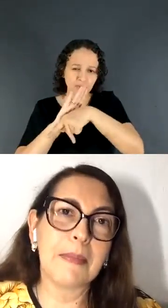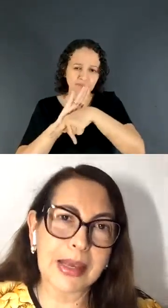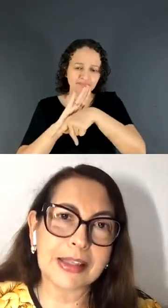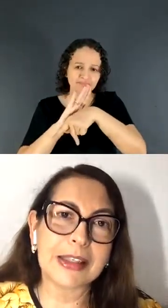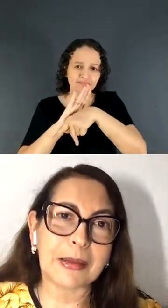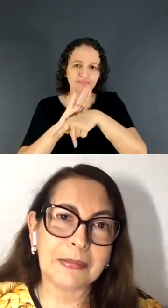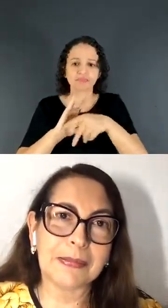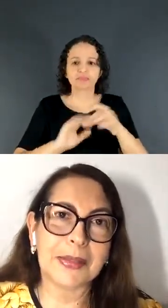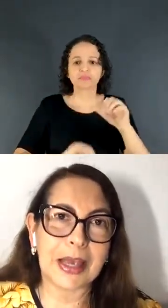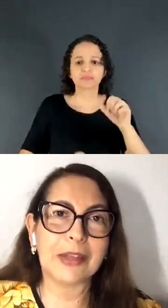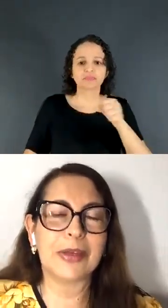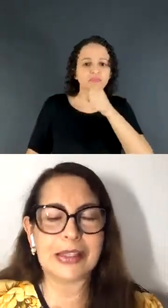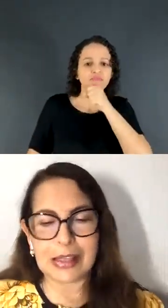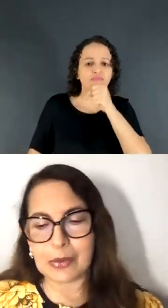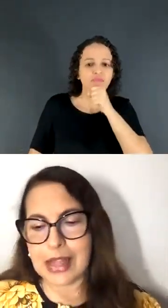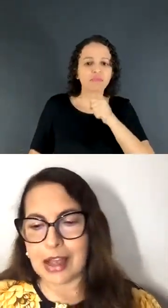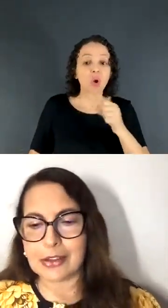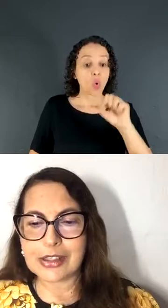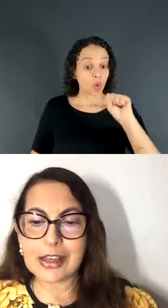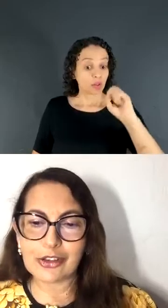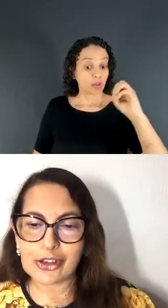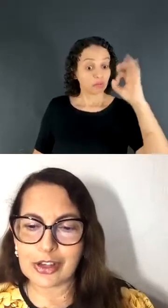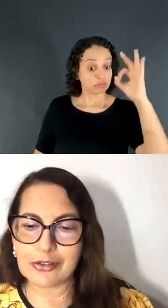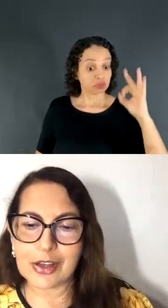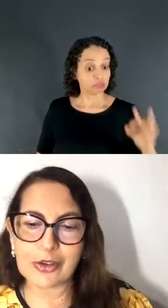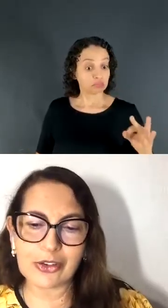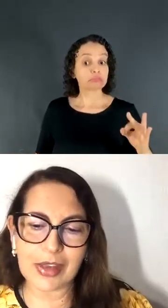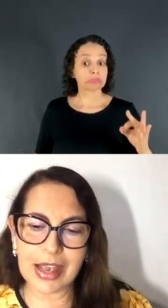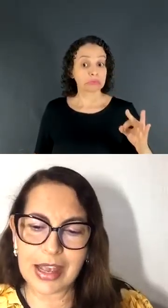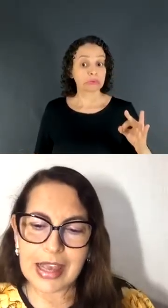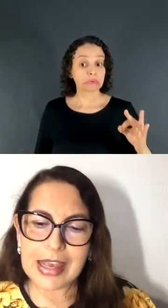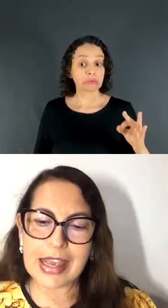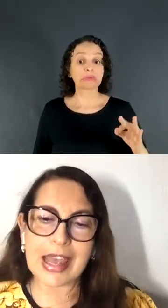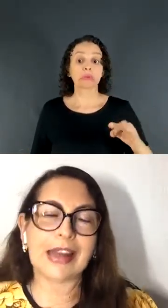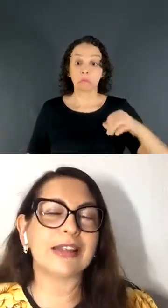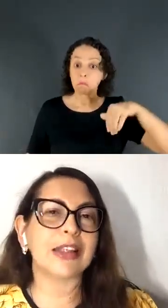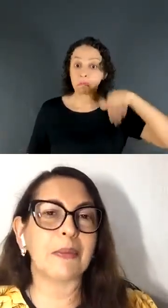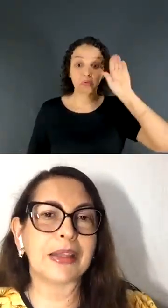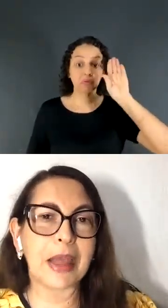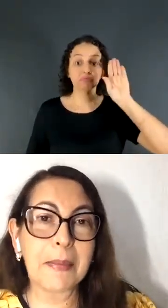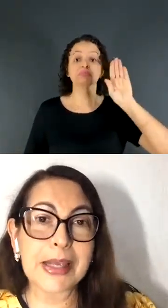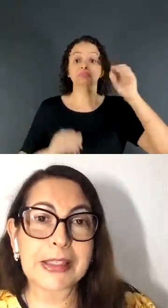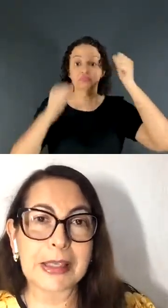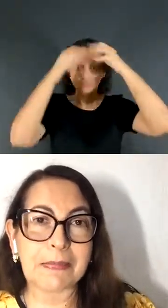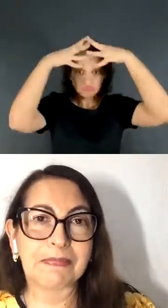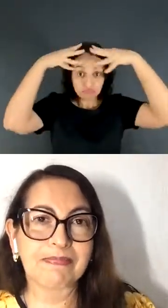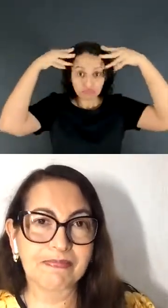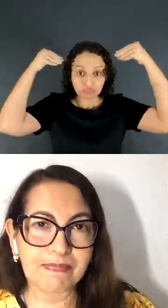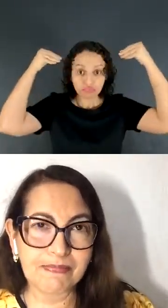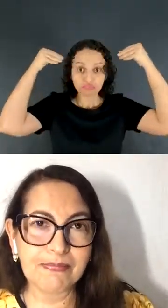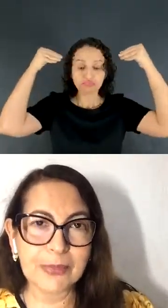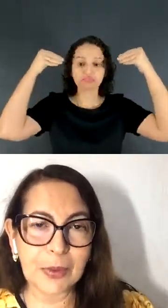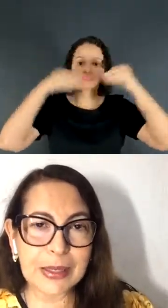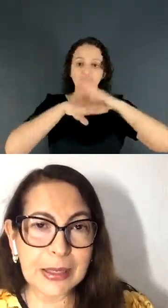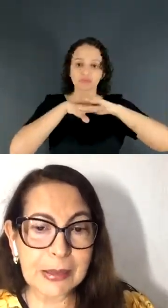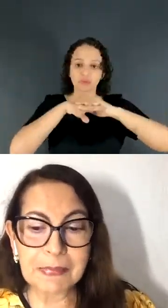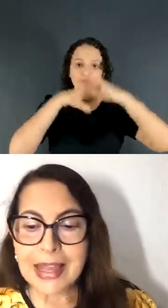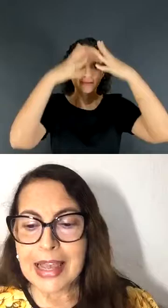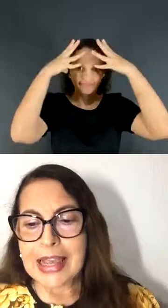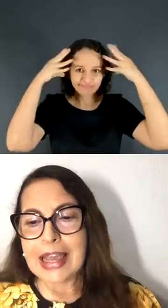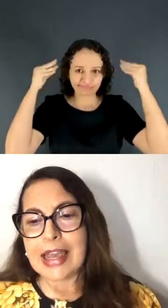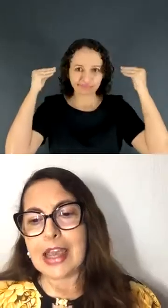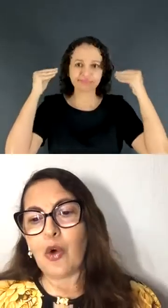terem demência, certo? Esses são dados científicos, né, em relação à demência,